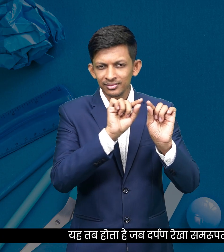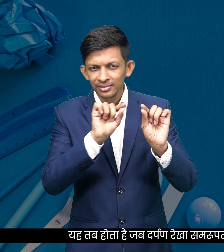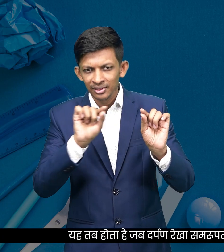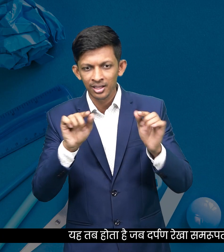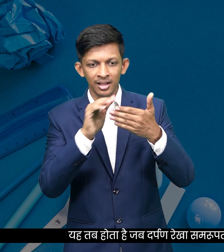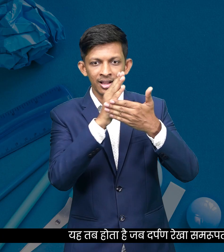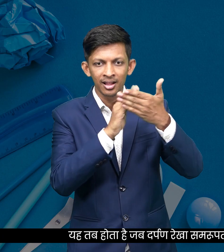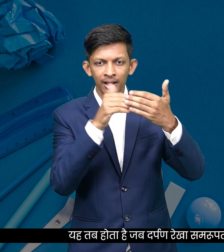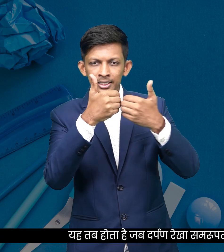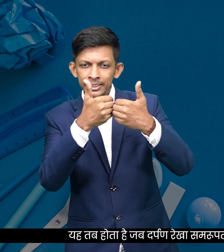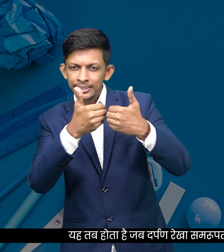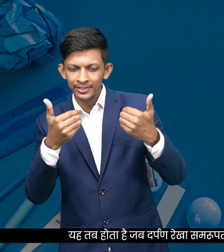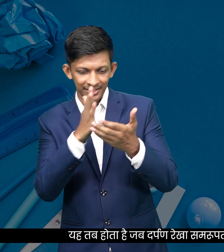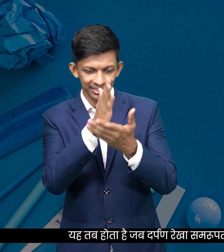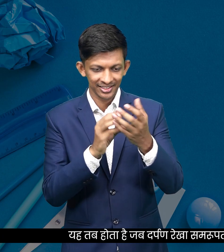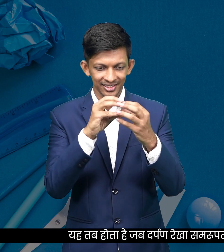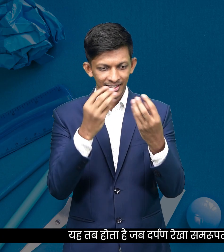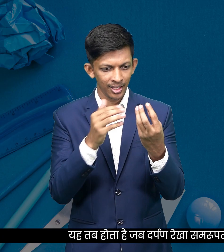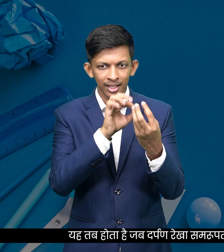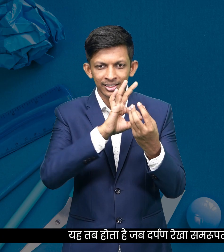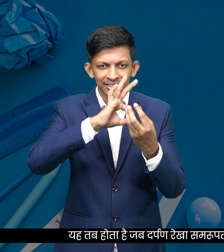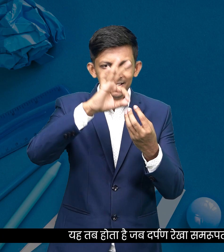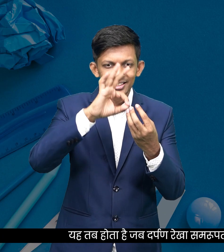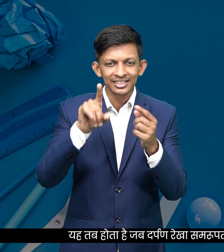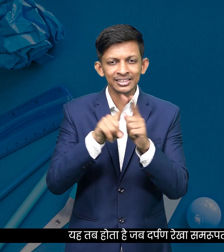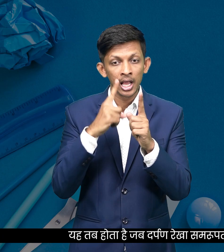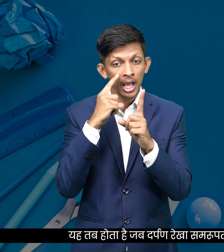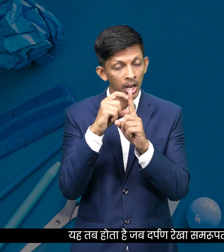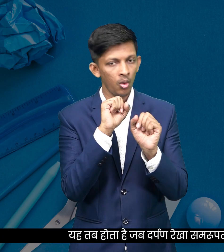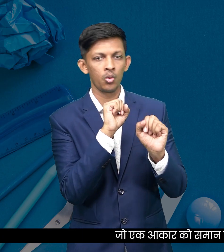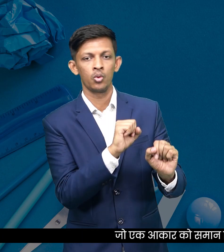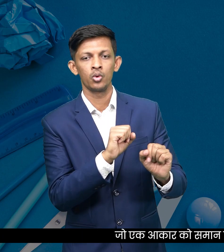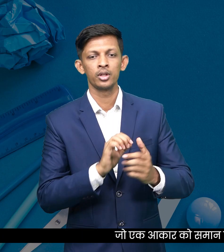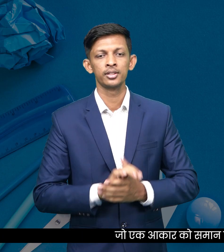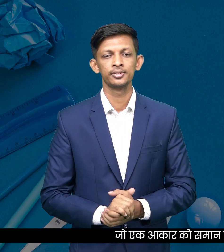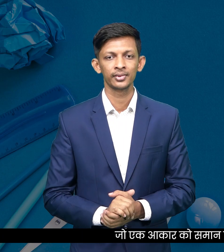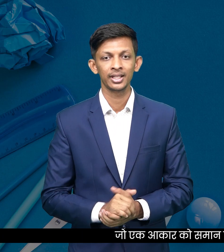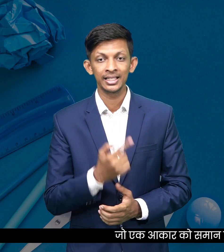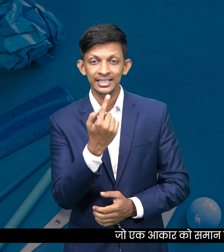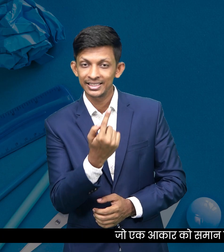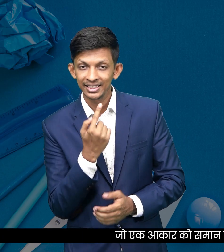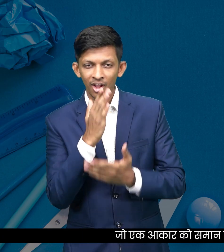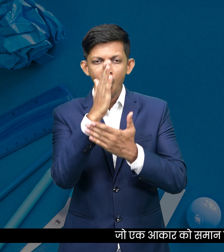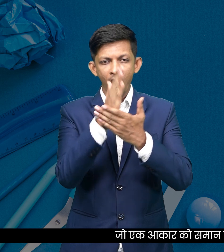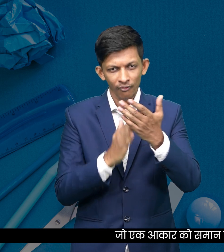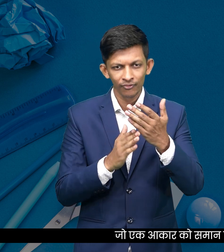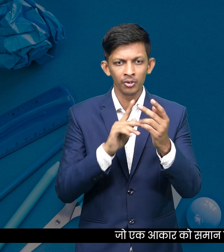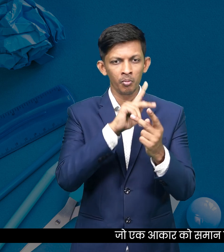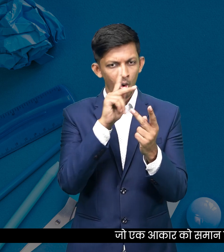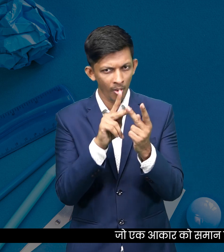रेखा समरूपता की एक पंक्ति के रूप में काम करती है जो एक आकार को समान हिस्सों में विभाजित करती